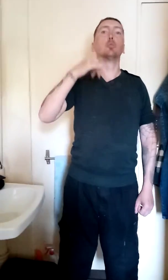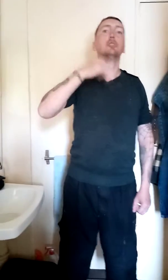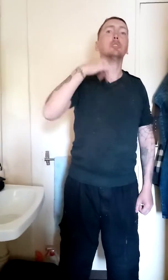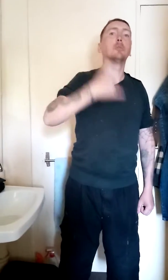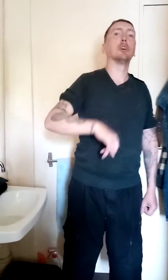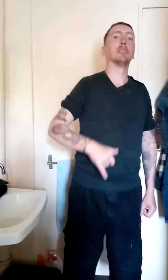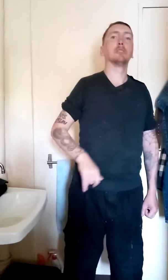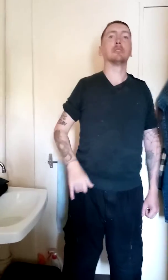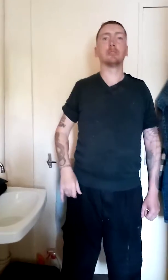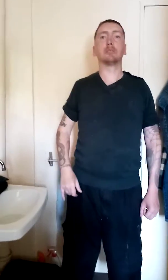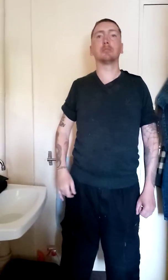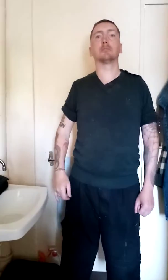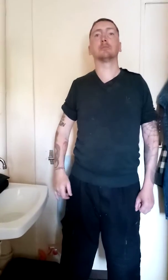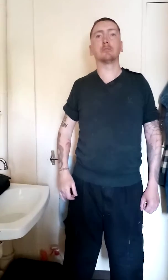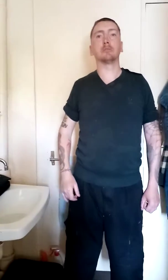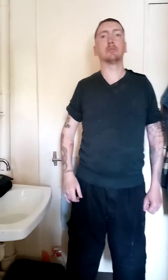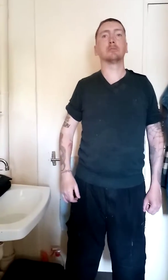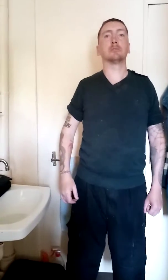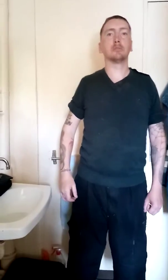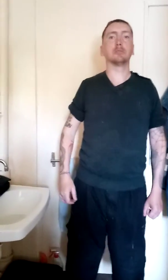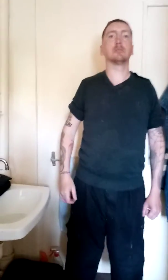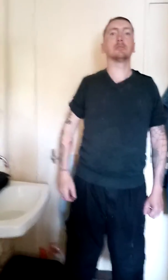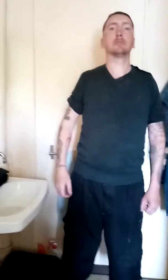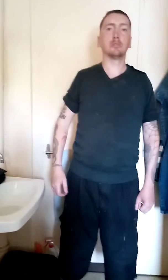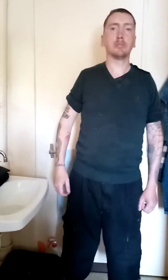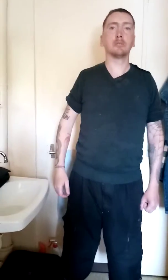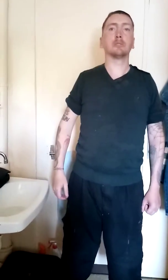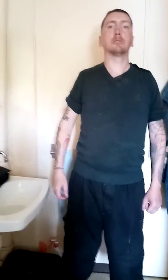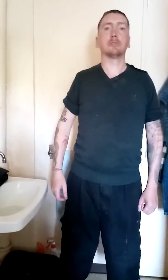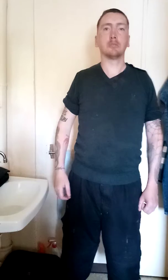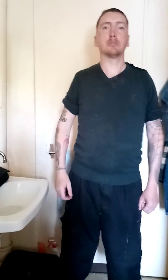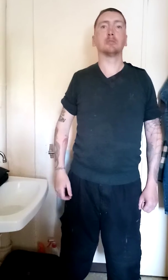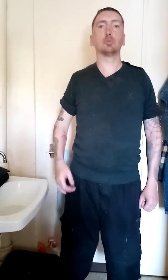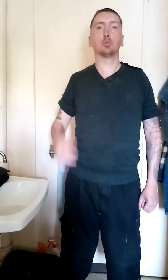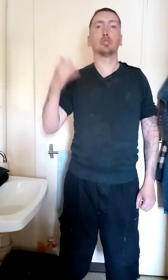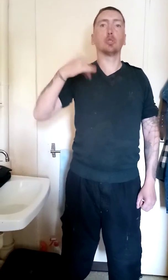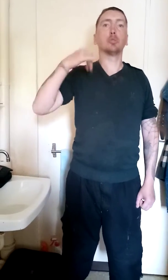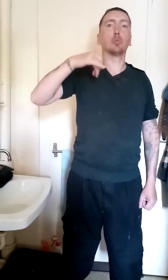Adios amigos.